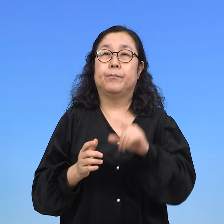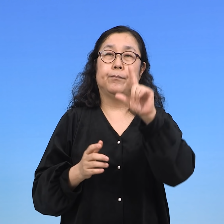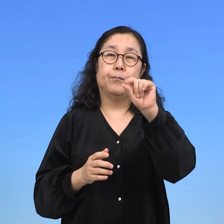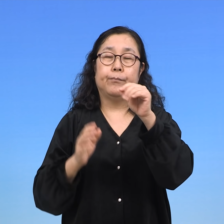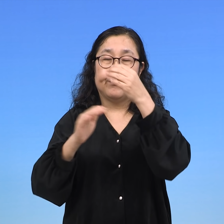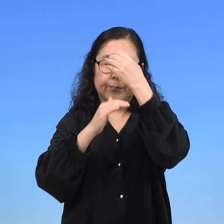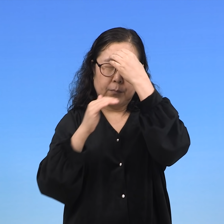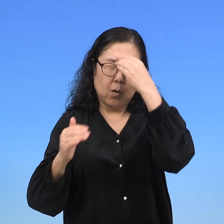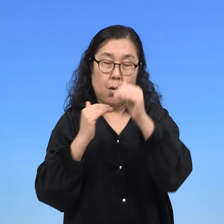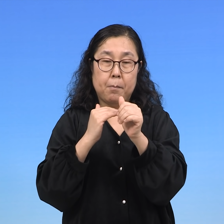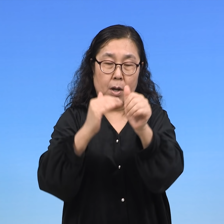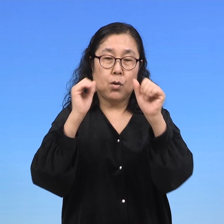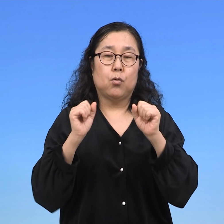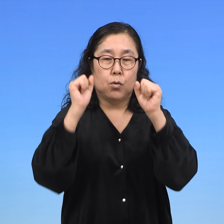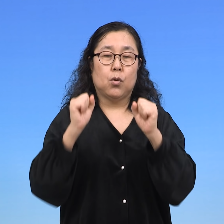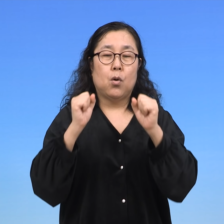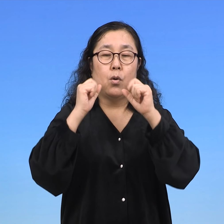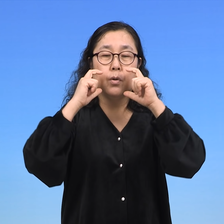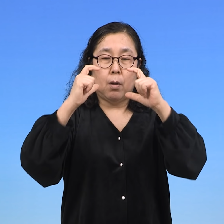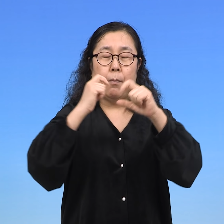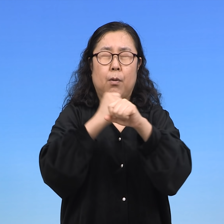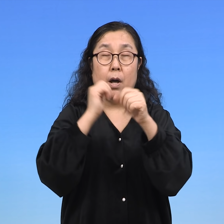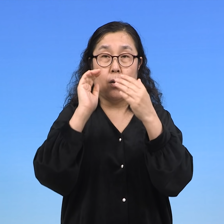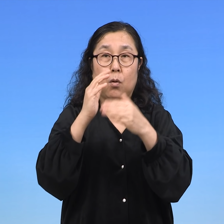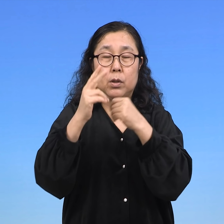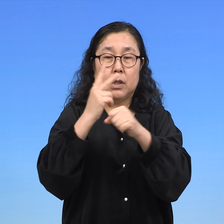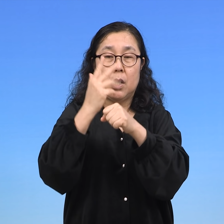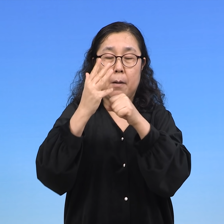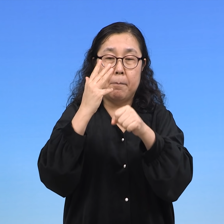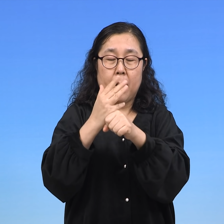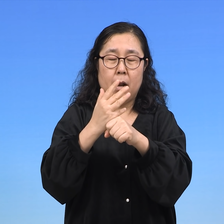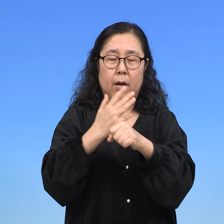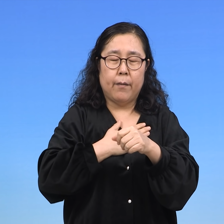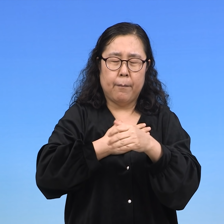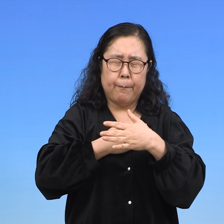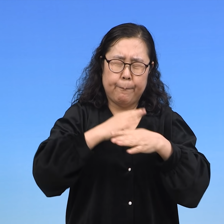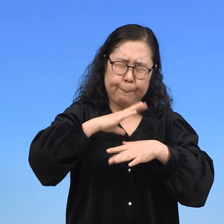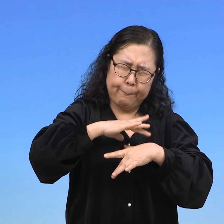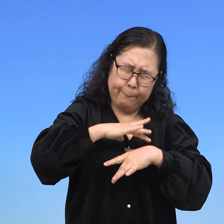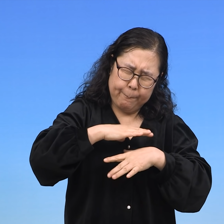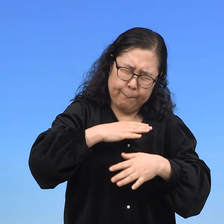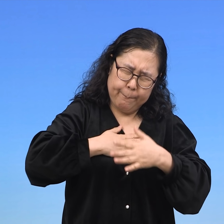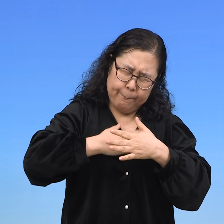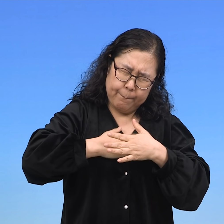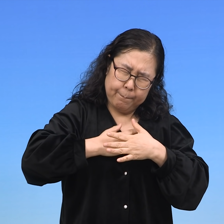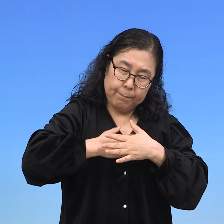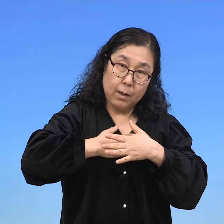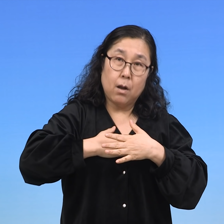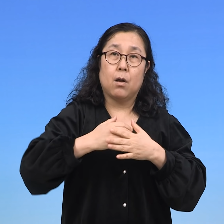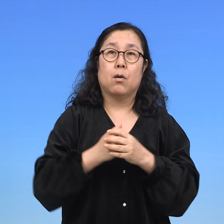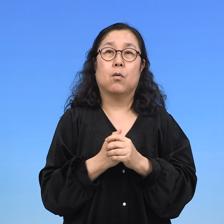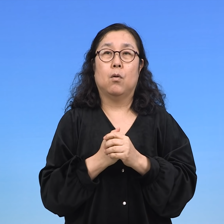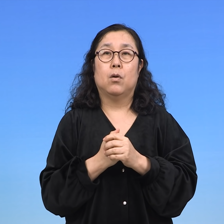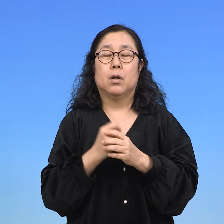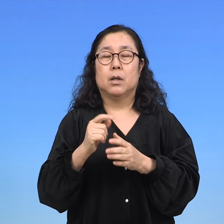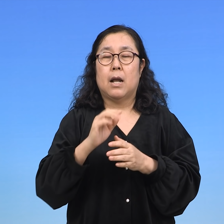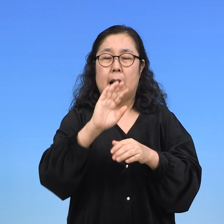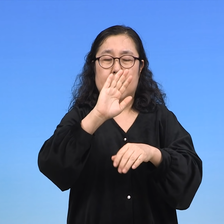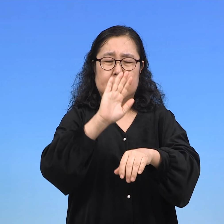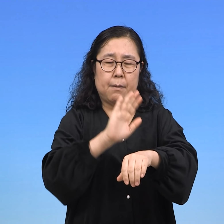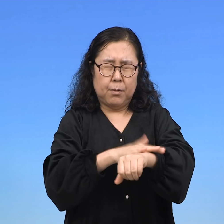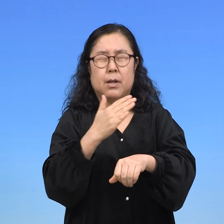1만 성도 파송 운동을 선포하고 지난 7년 8년 부들부들 떨며 두려움에 빠져. 이거 잘 안 되면 성도들에게 내가